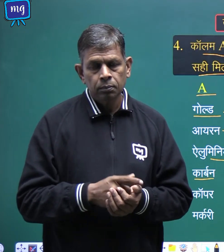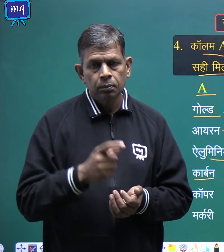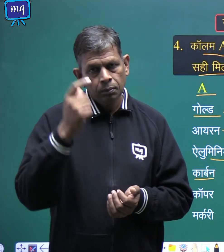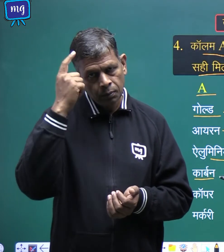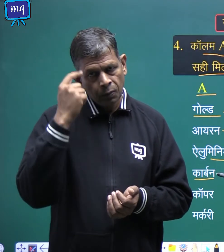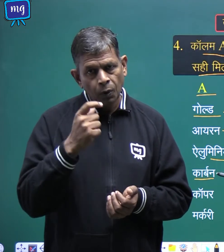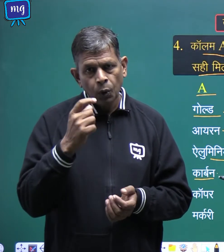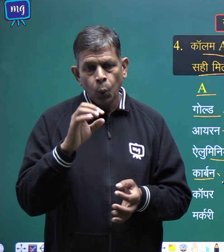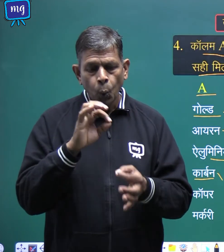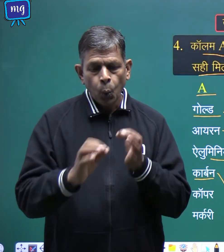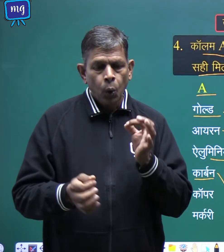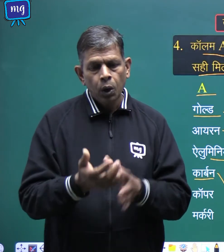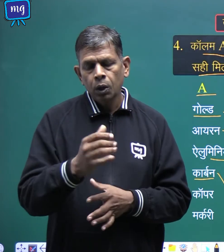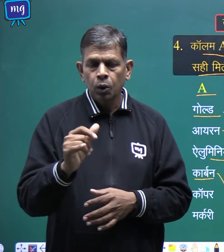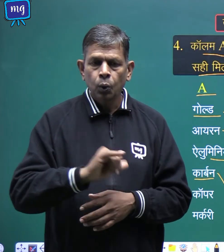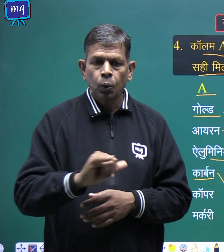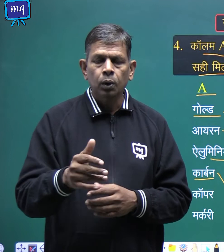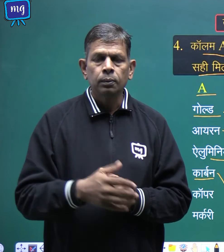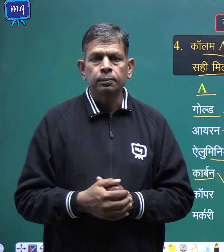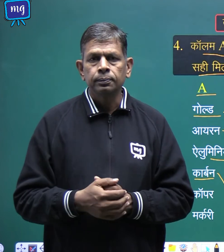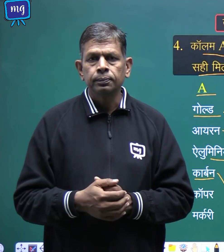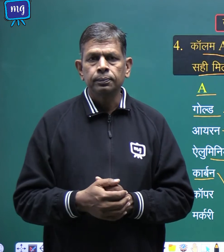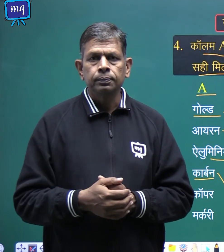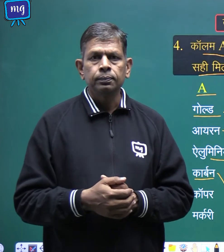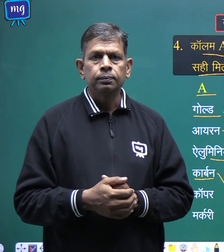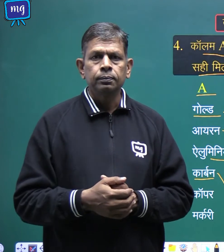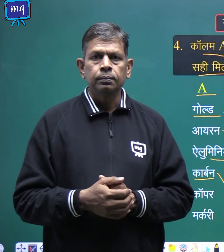कार्बन ईंधन के रूप में काम आता है।